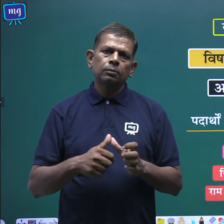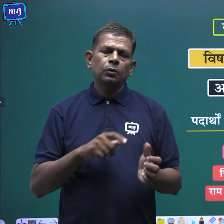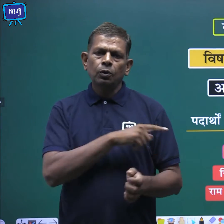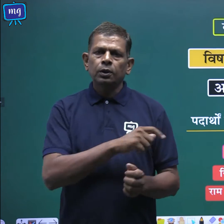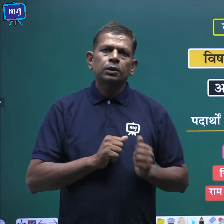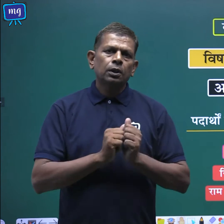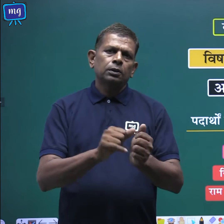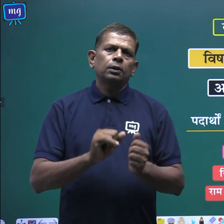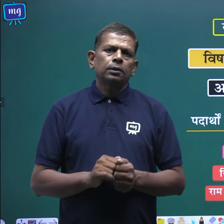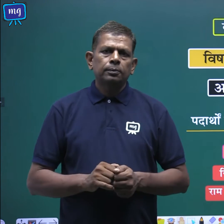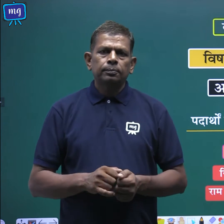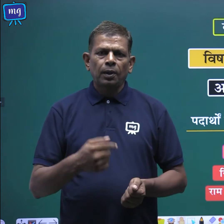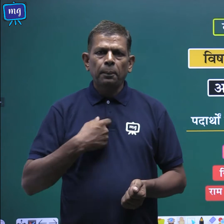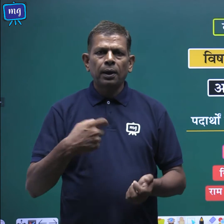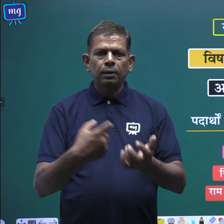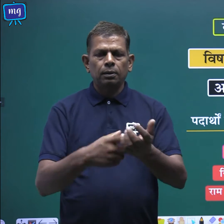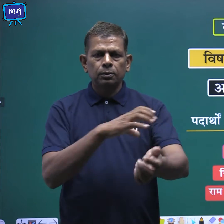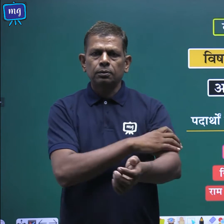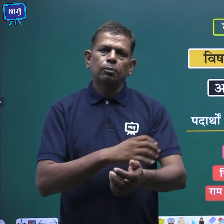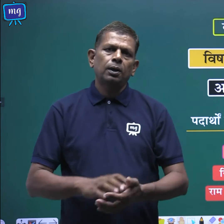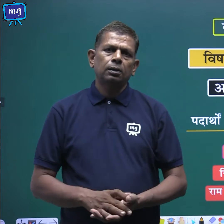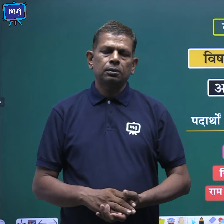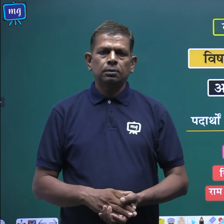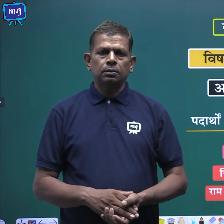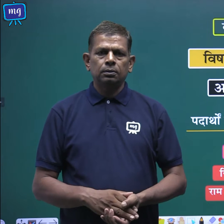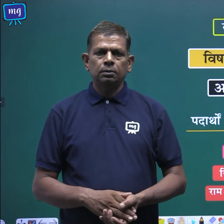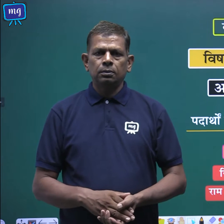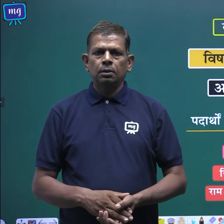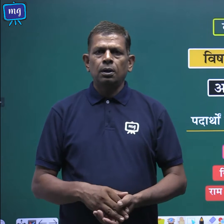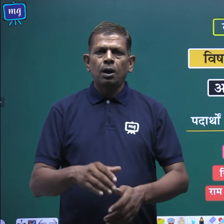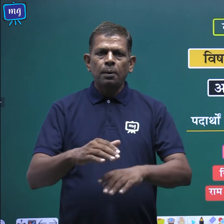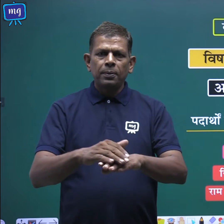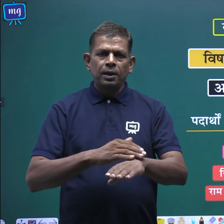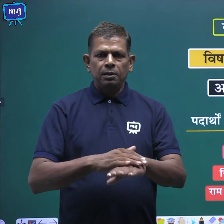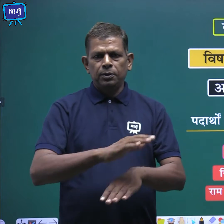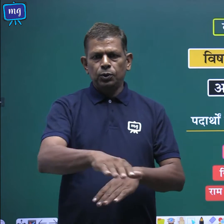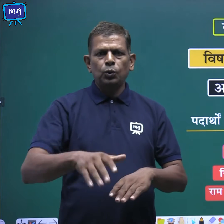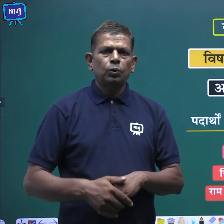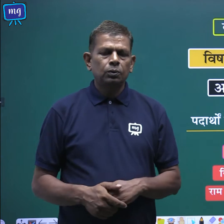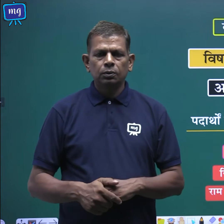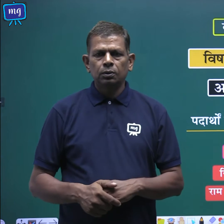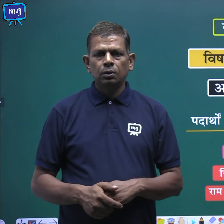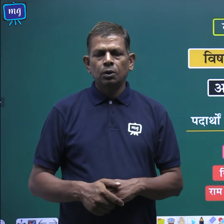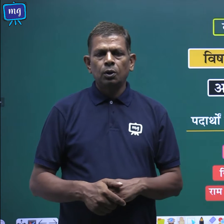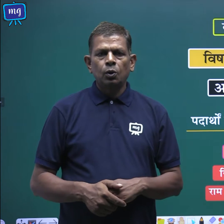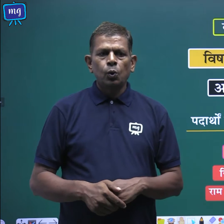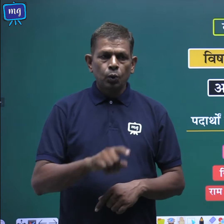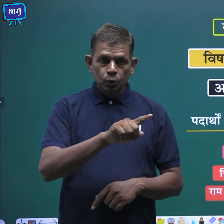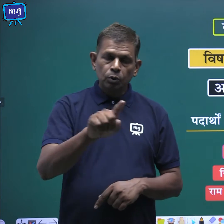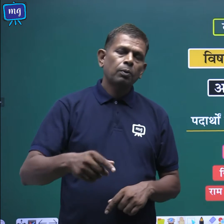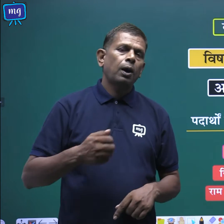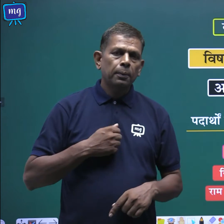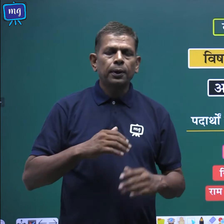हैं रामस्वरूप कुमार। प्यारे बच्चों, तुम घर में देखते